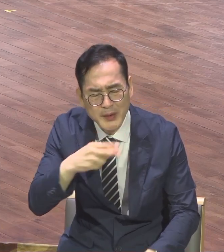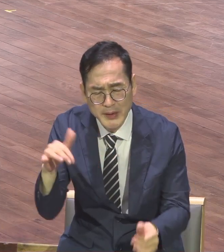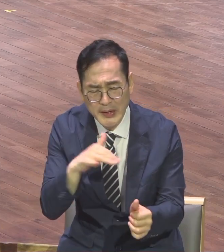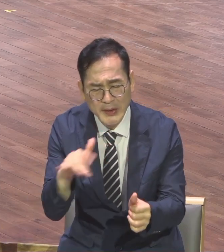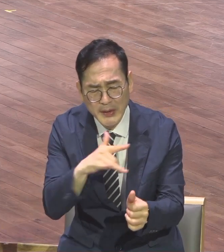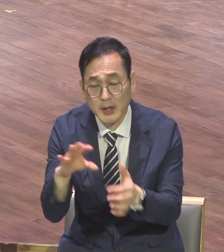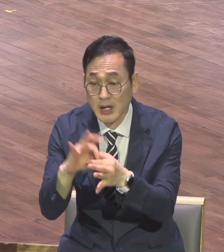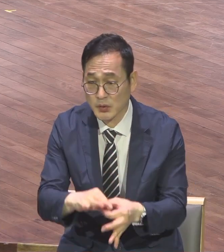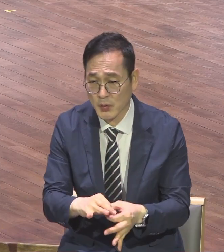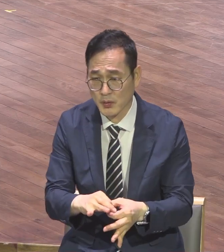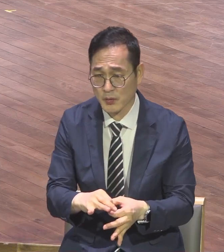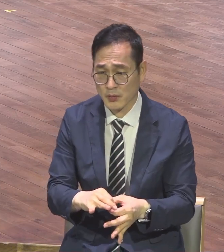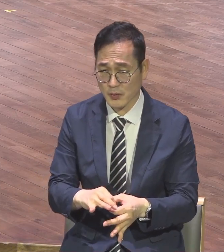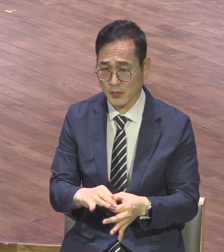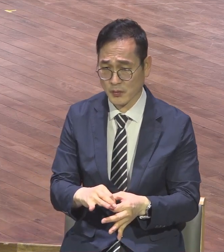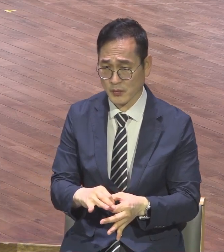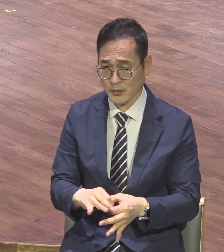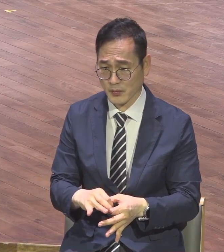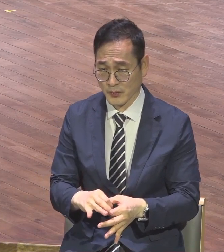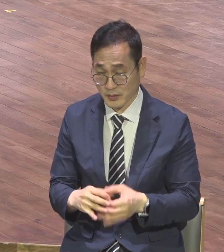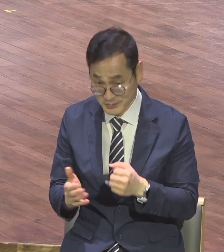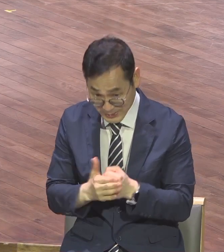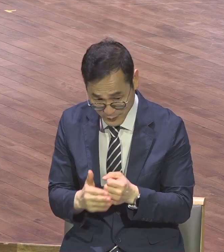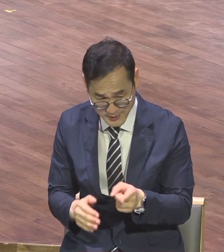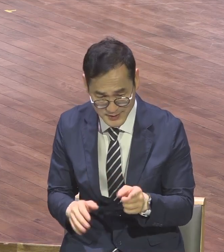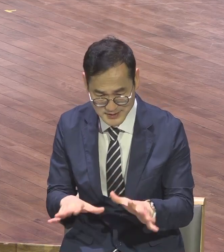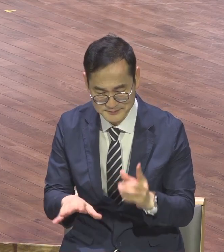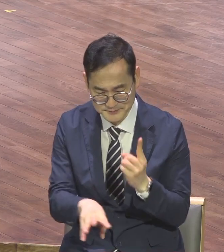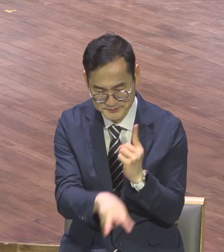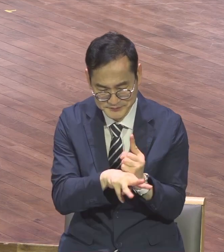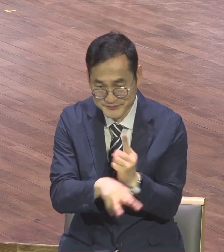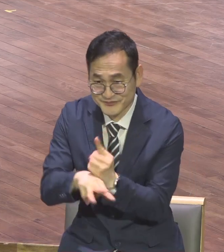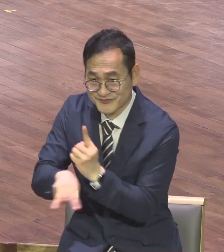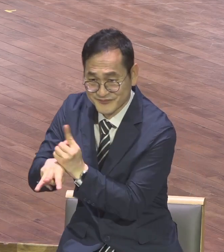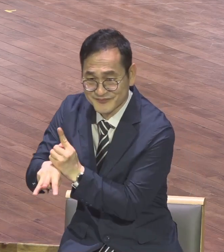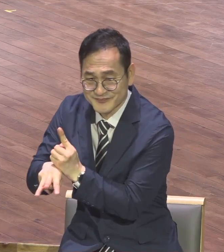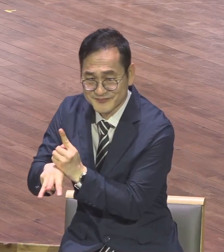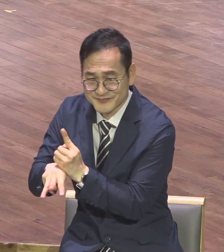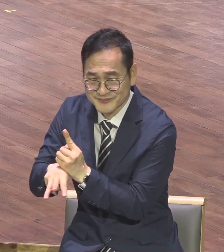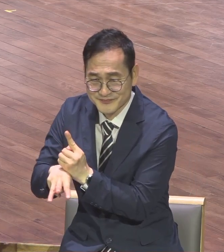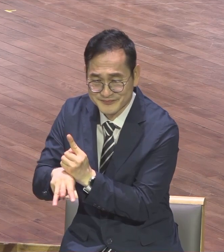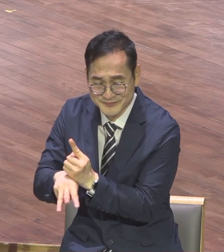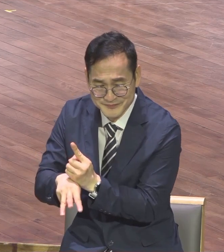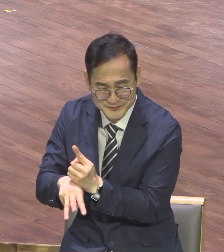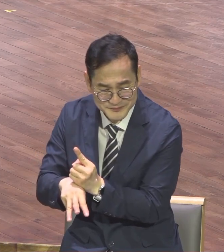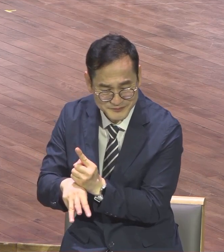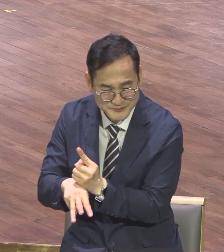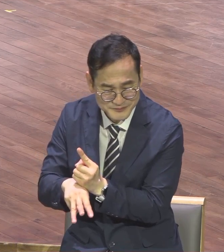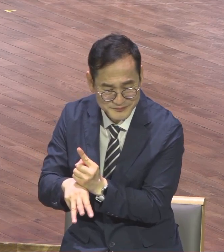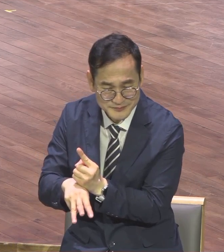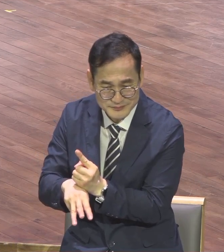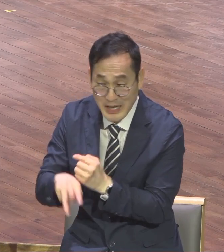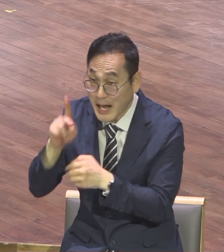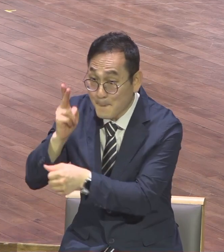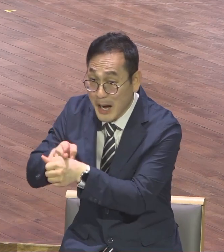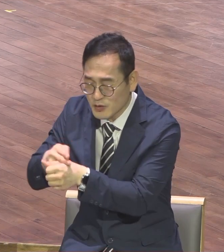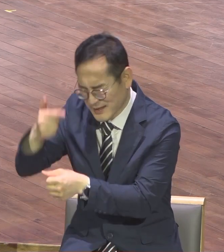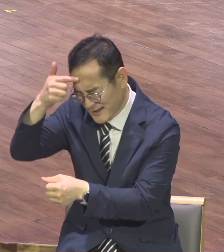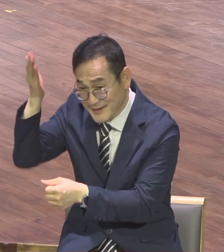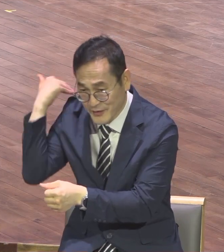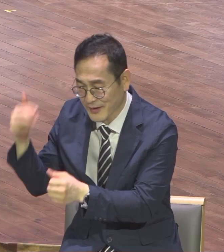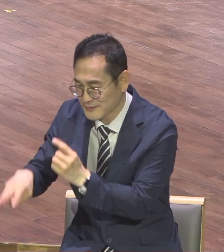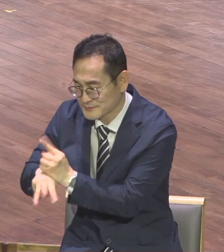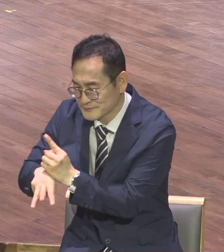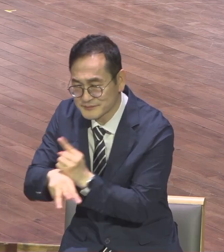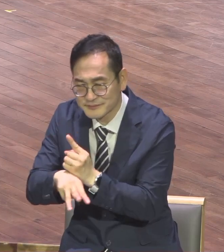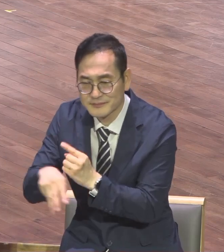운동은요, 이 3운동은 사도 바울이 현장에 세운 이 망대를 세운 전략과 이 시대적으로 맞는 버전이에요.